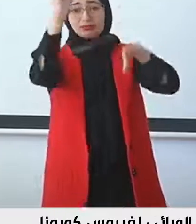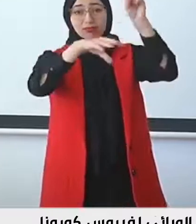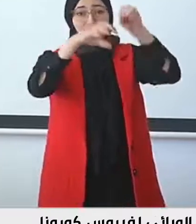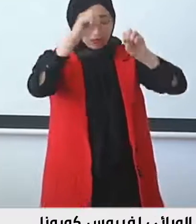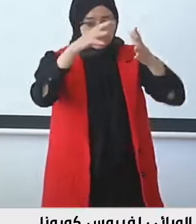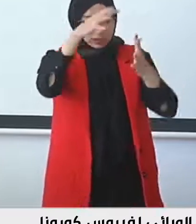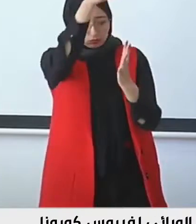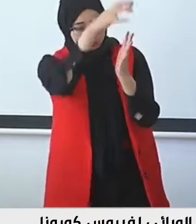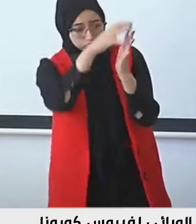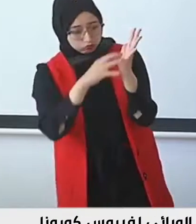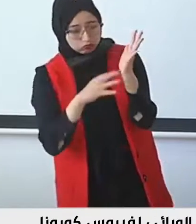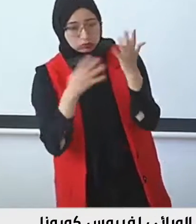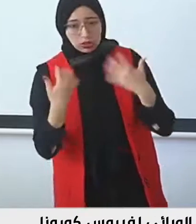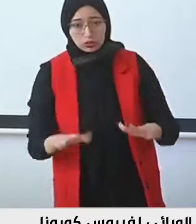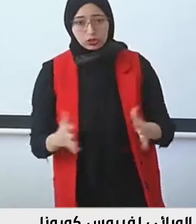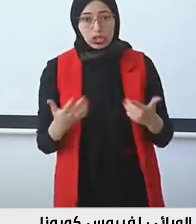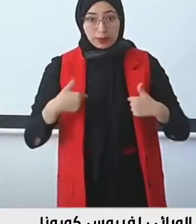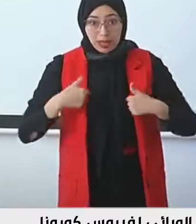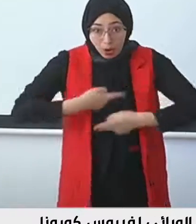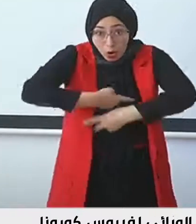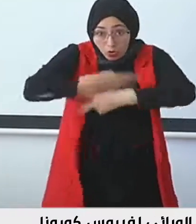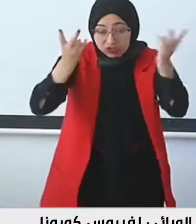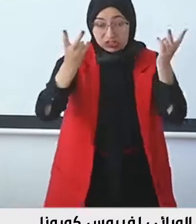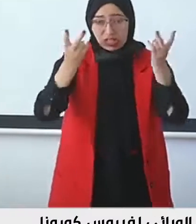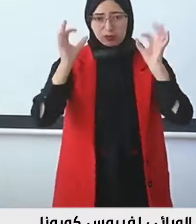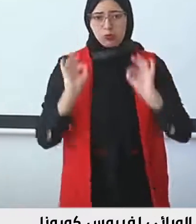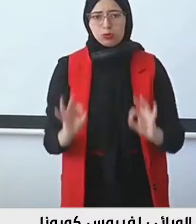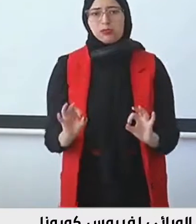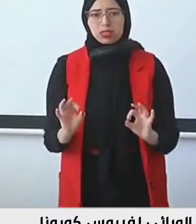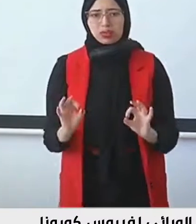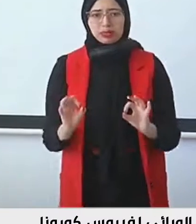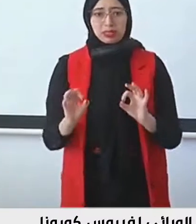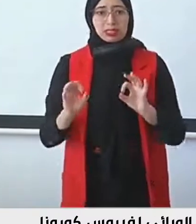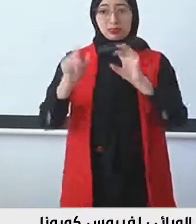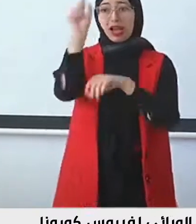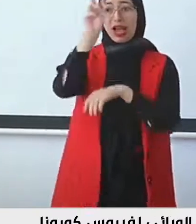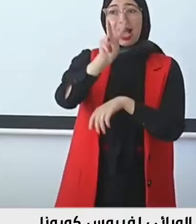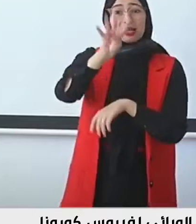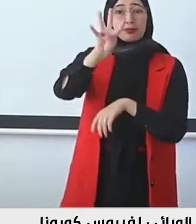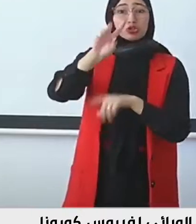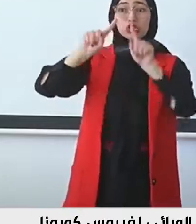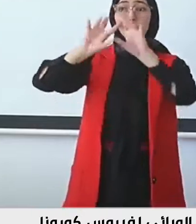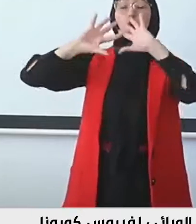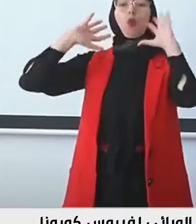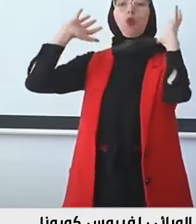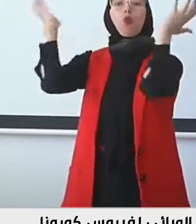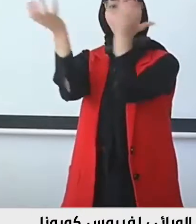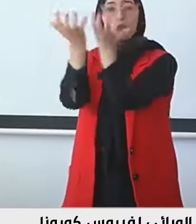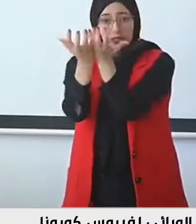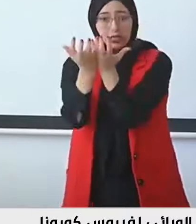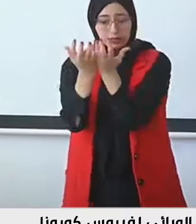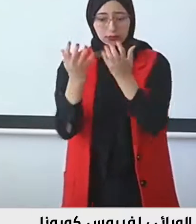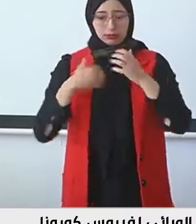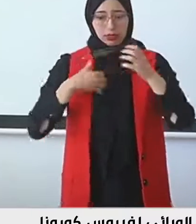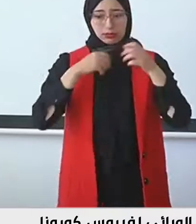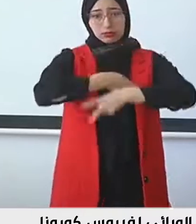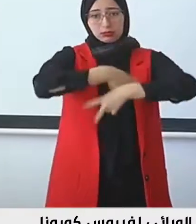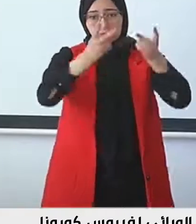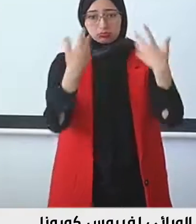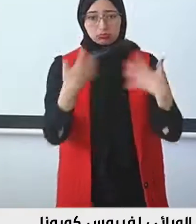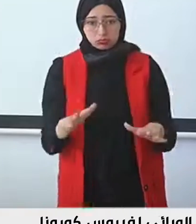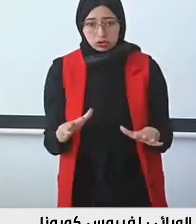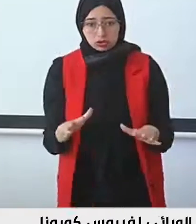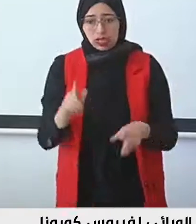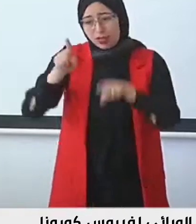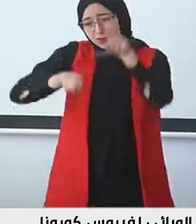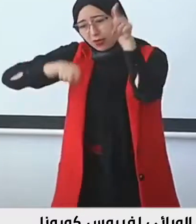عندنا الاحصائيات. لكن ما نخرجوا الاحصائيات كان ما نكملوا يجيونا التحاليل الكل ونعطيهم لكم. في بعض الاحيان